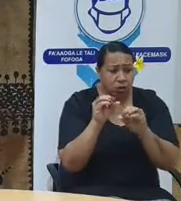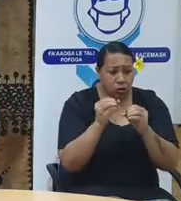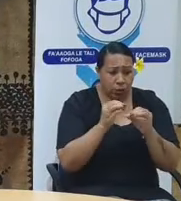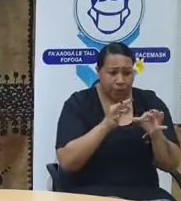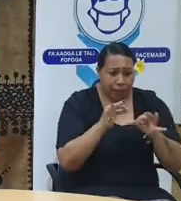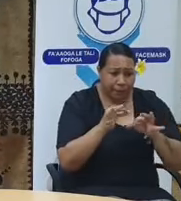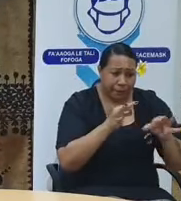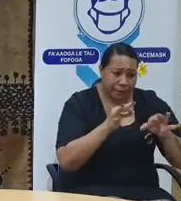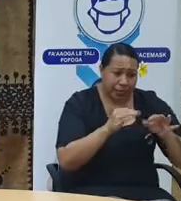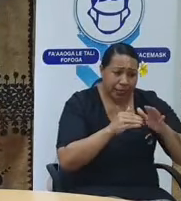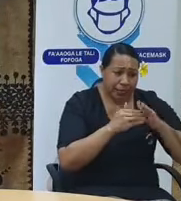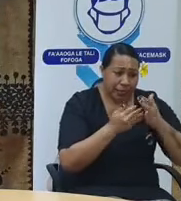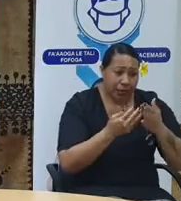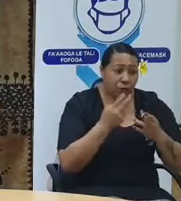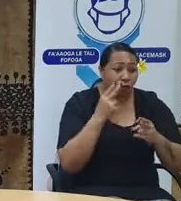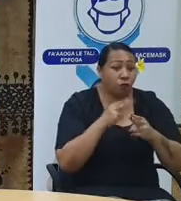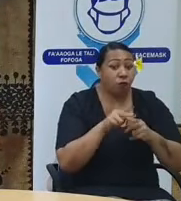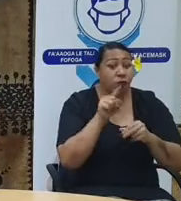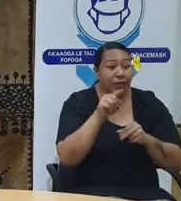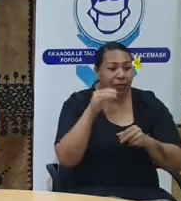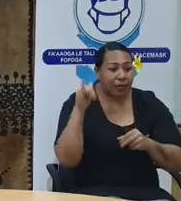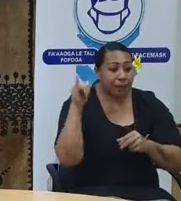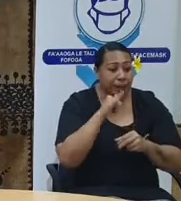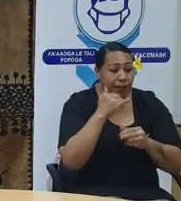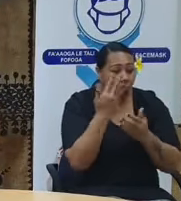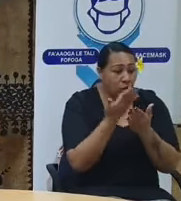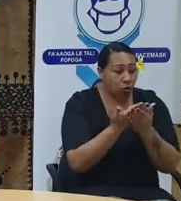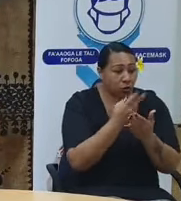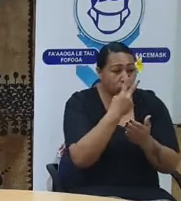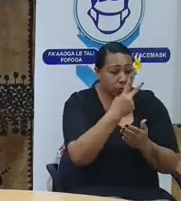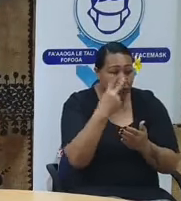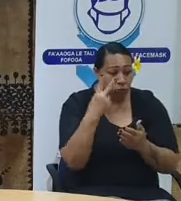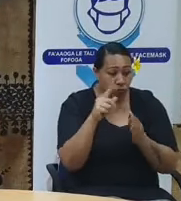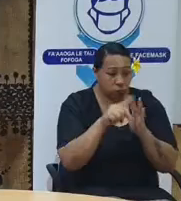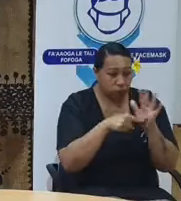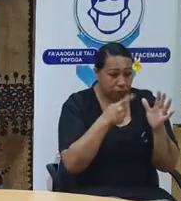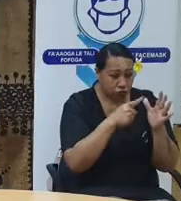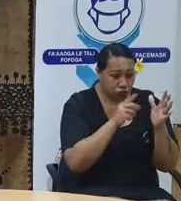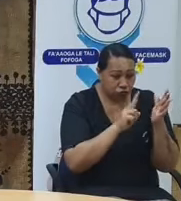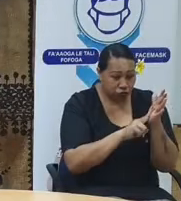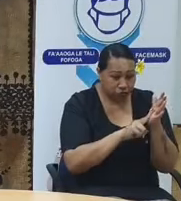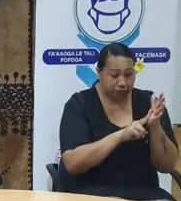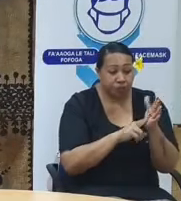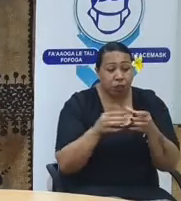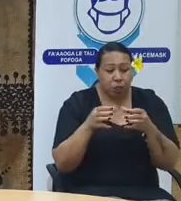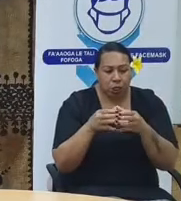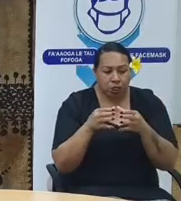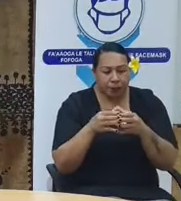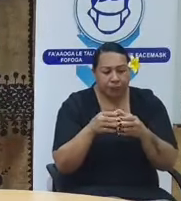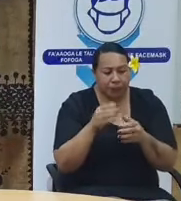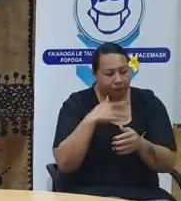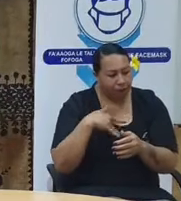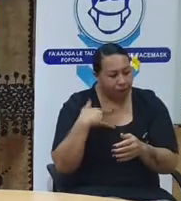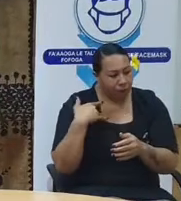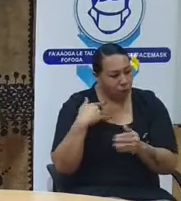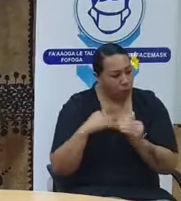va ile malanga le ole aso los fu lo ia wari mai ia ia ata tu lunga ma ulung ol komiti ia